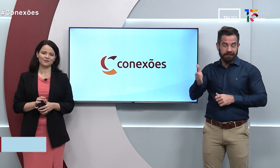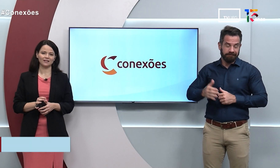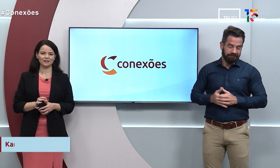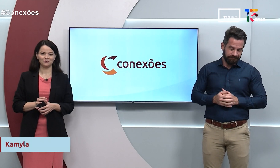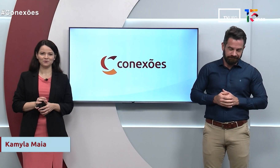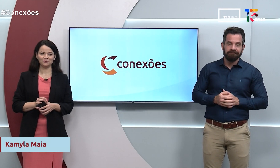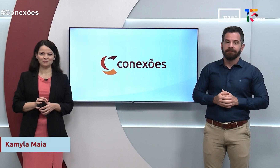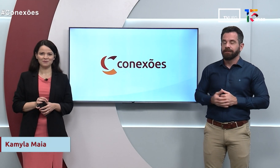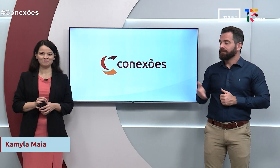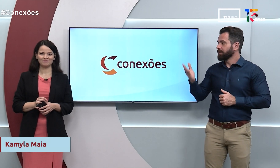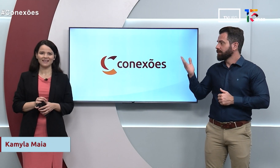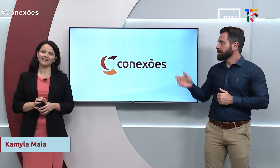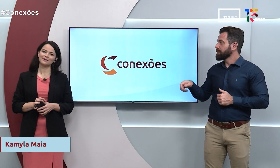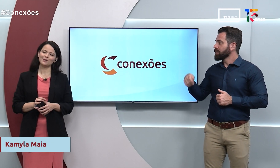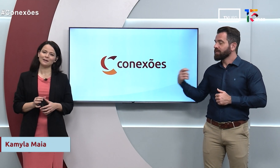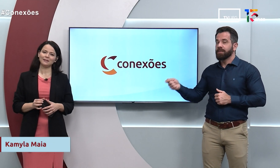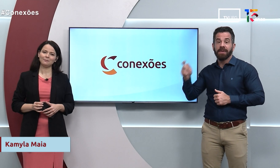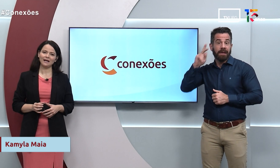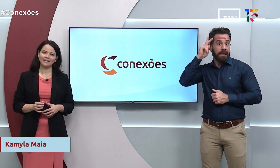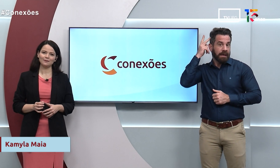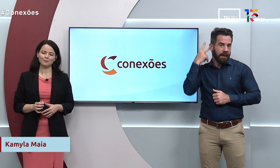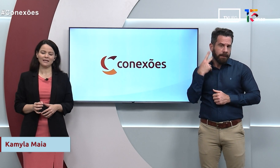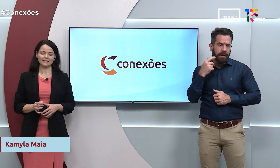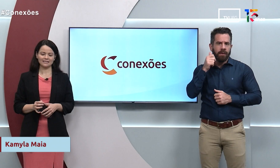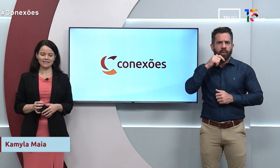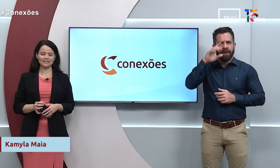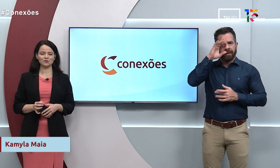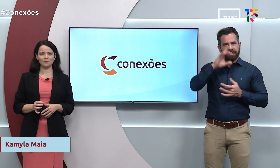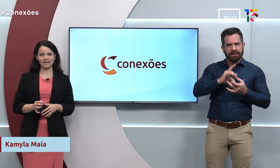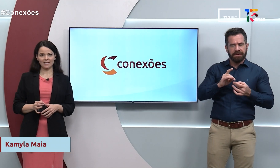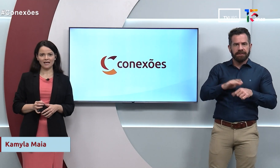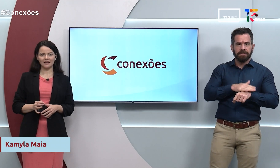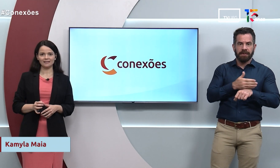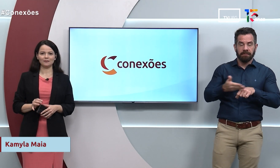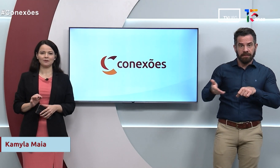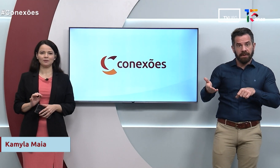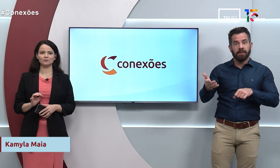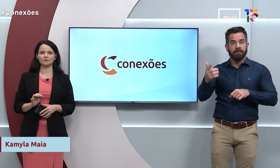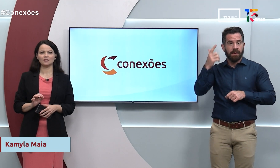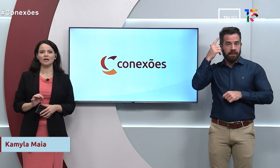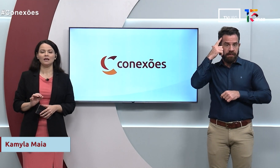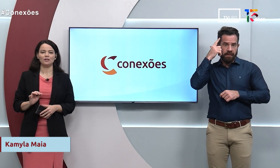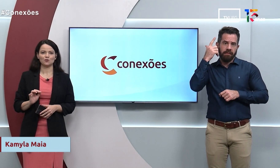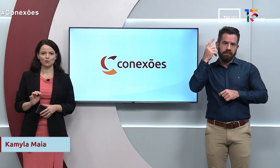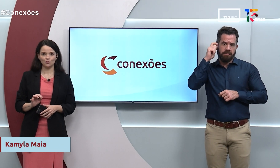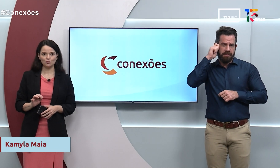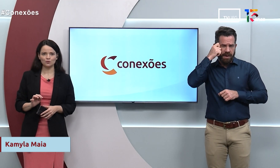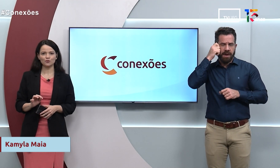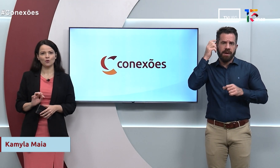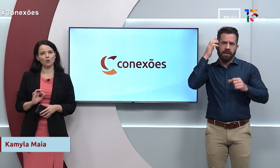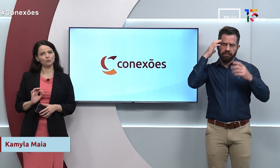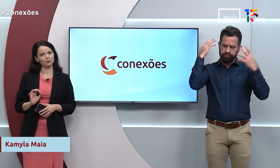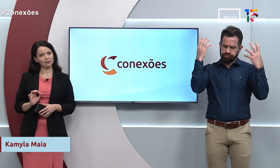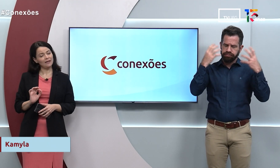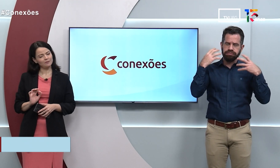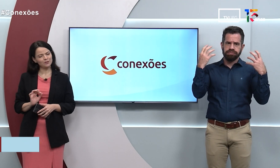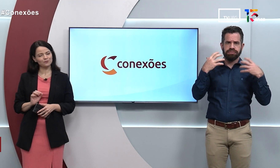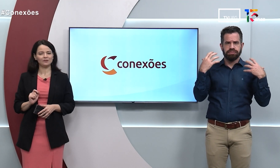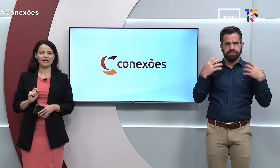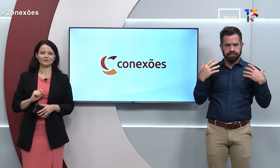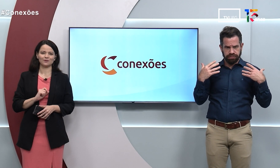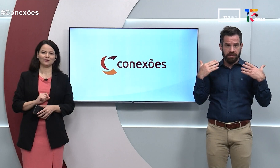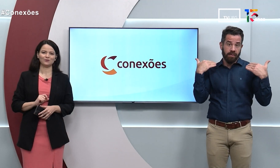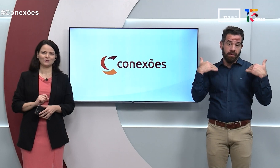no nosso canal no YouTube. Eu sou a Camila Maia, uma mulher cis, de pele clara, tenho cabelos escuros,